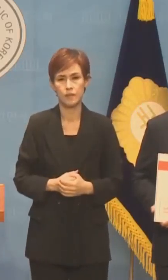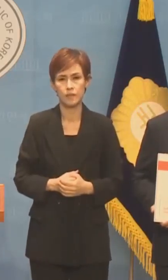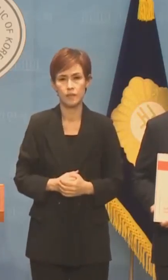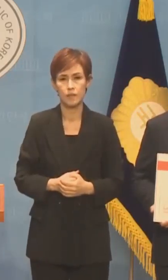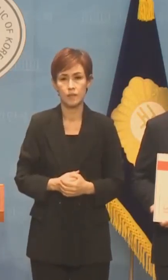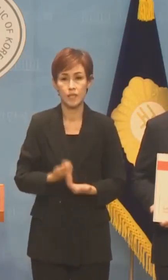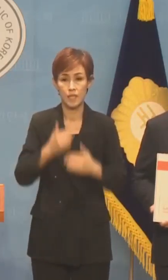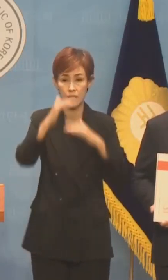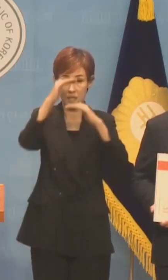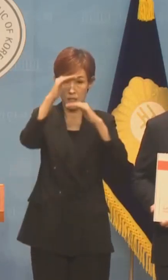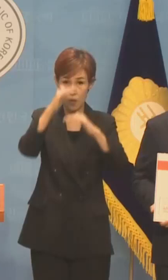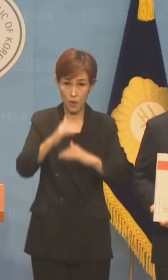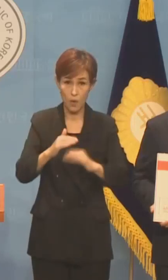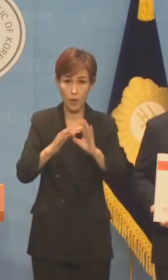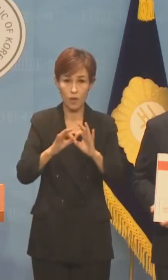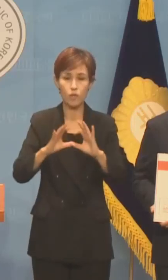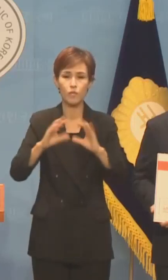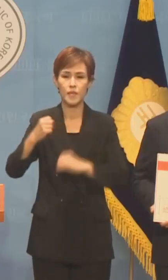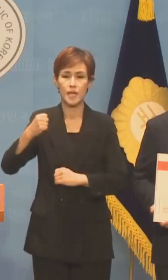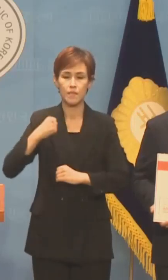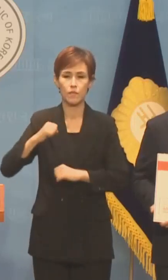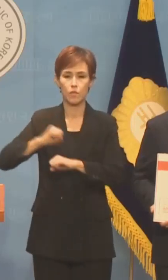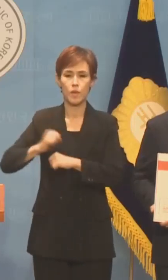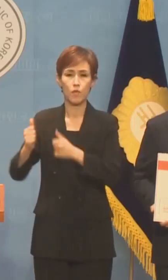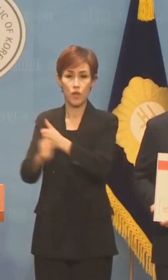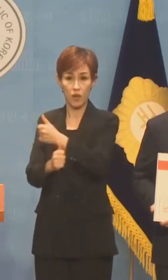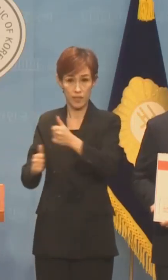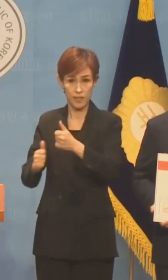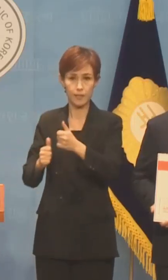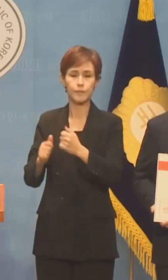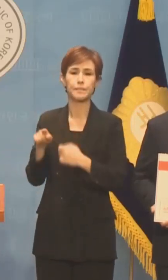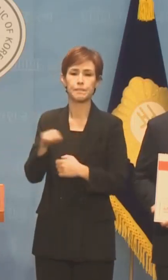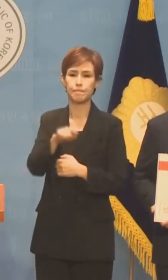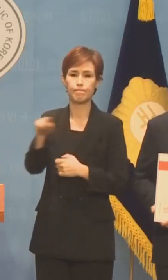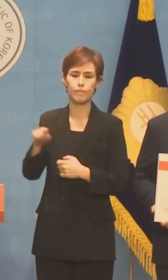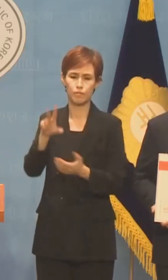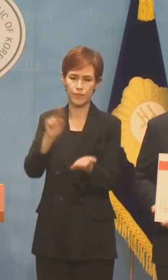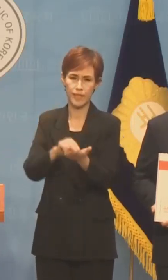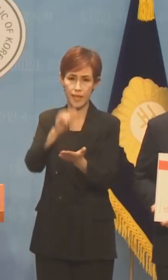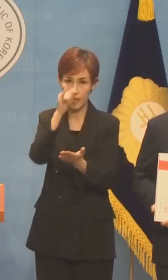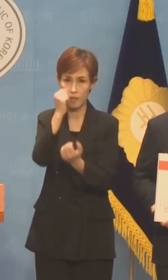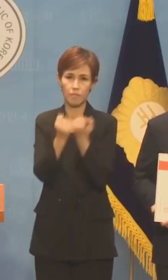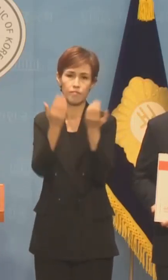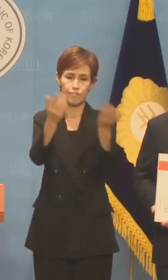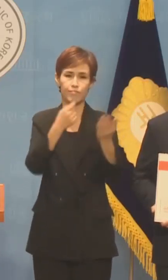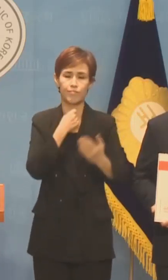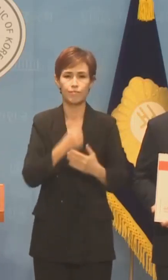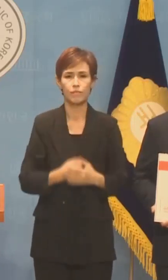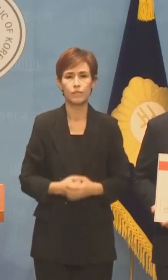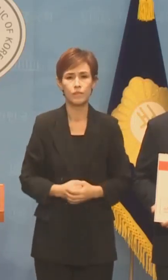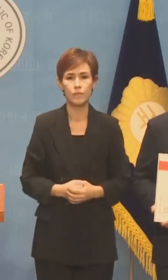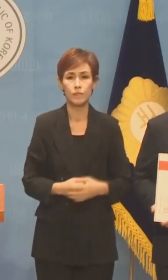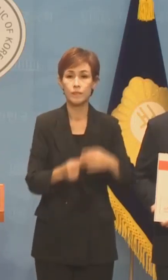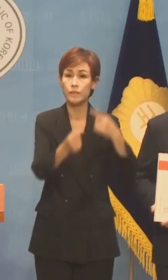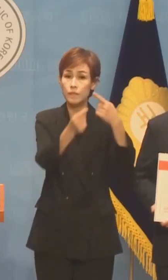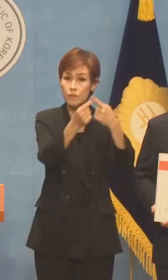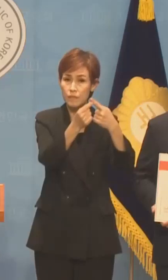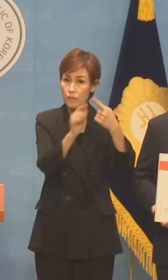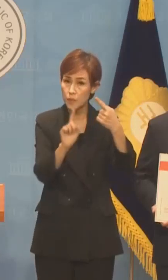사항의 내용에 대해 우리 국민의힘 국방위원 일동은 다음과 같은 문제점을 지적을 하고자 합니다.